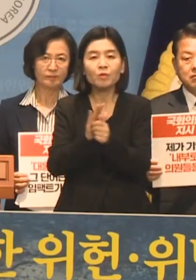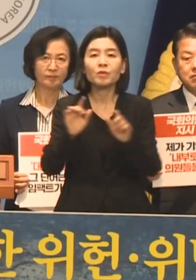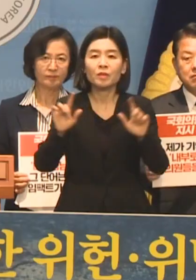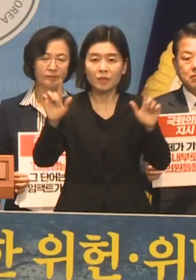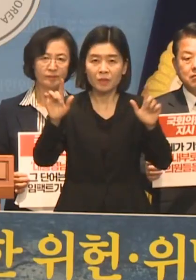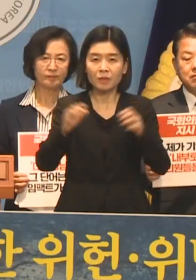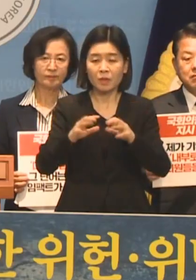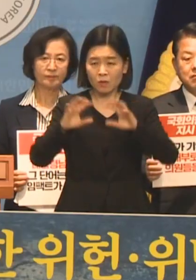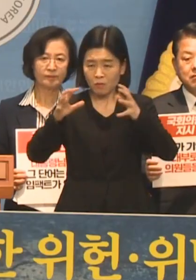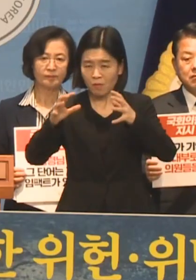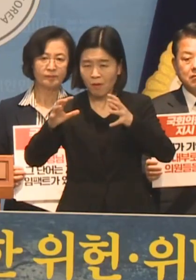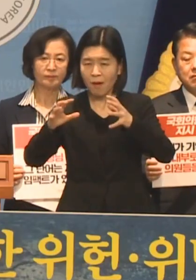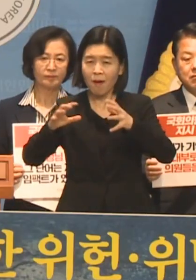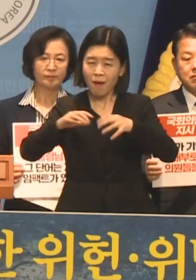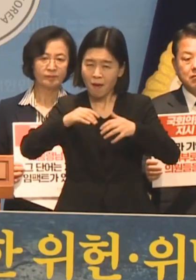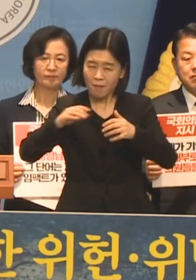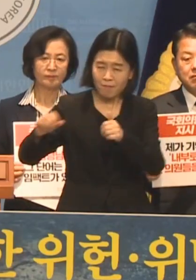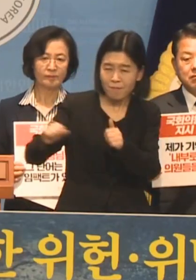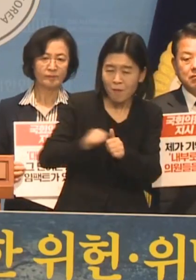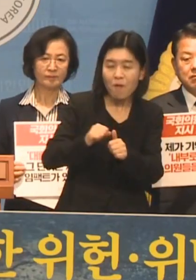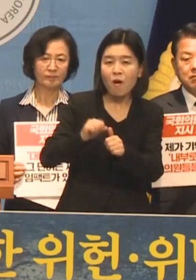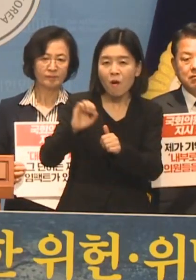희생된 분들의 넋을 기립니다.